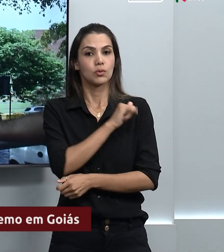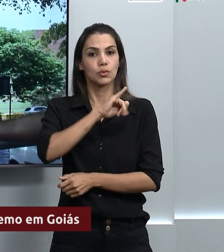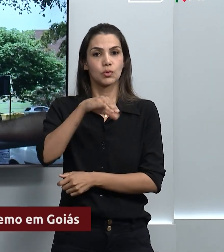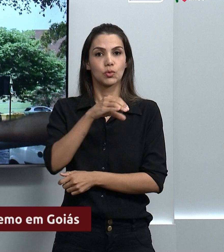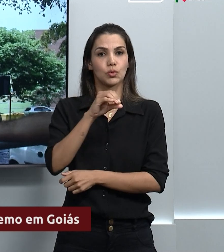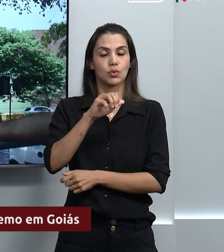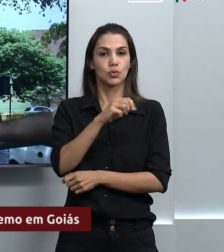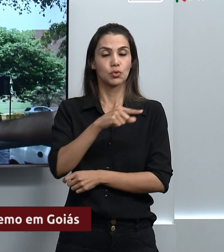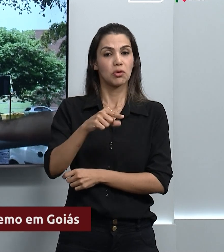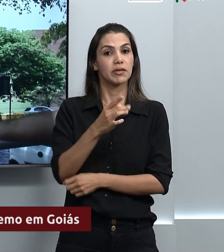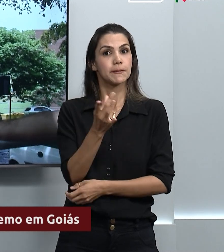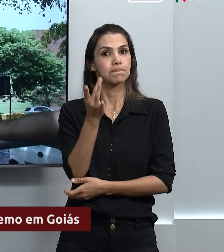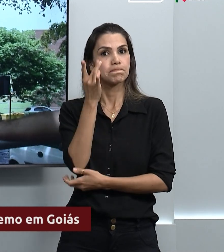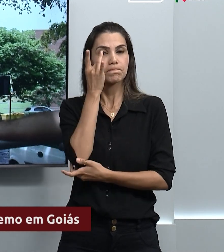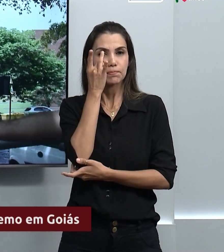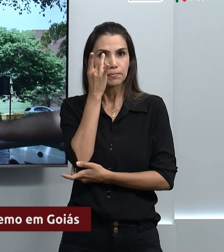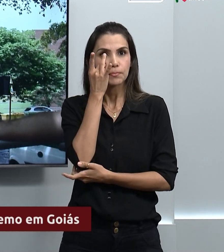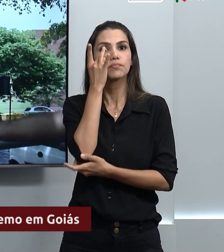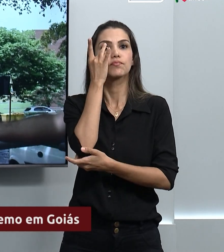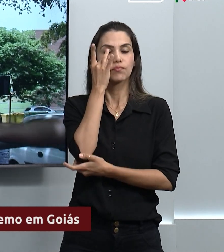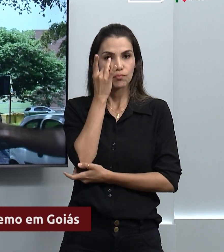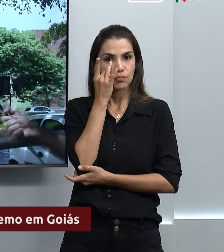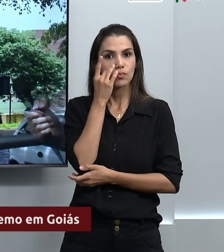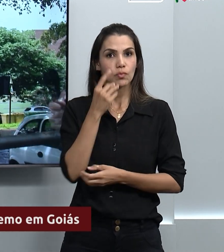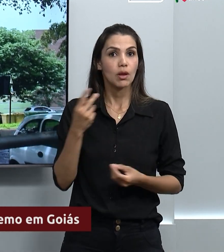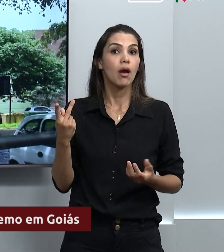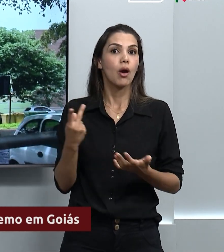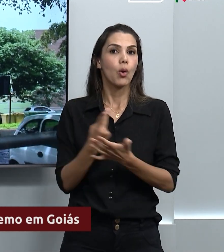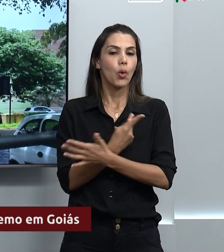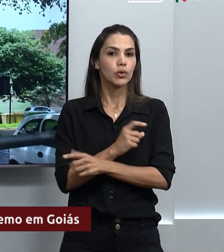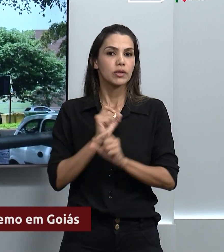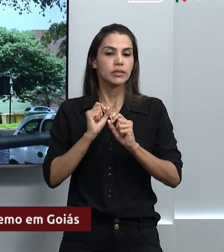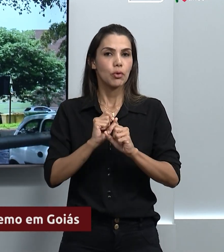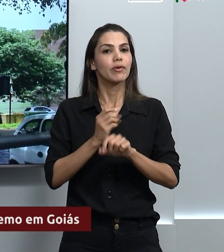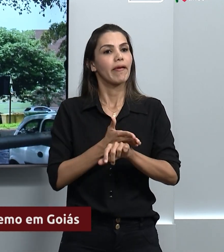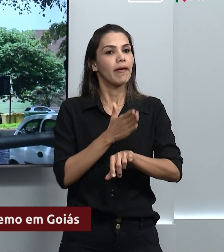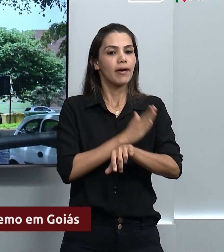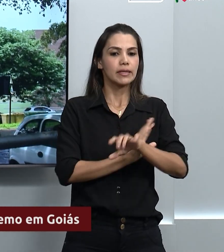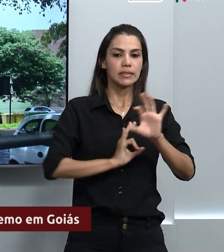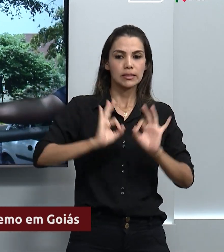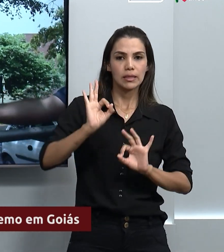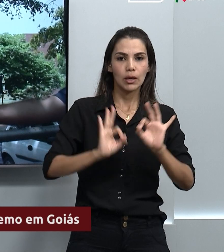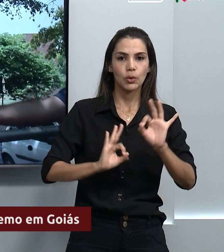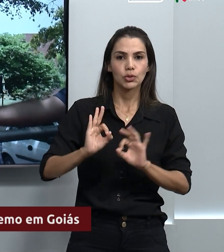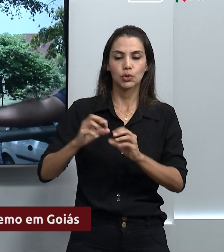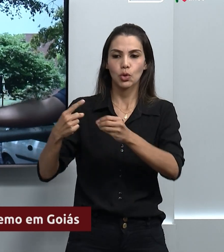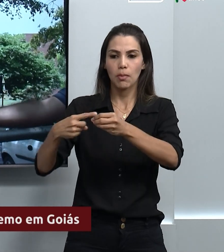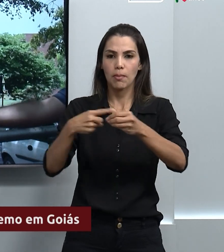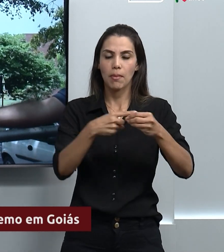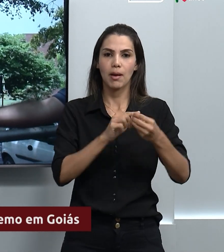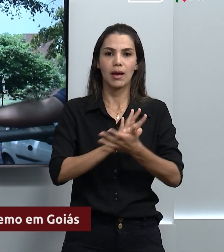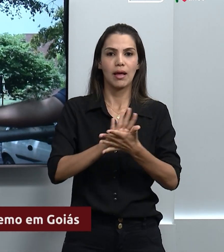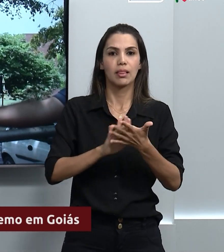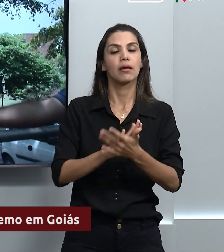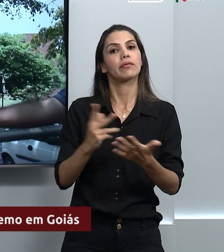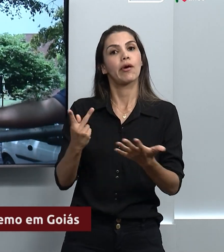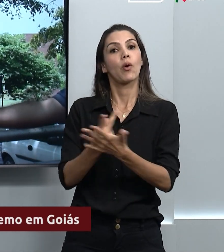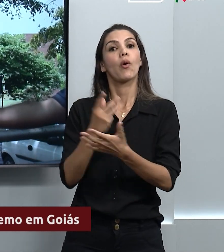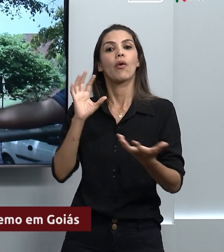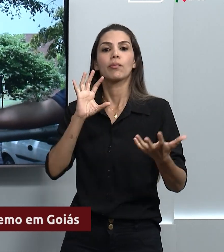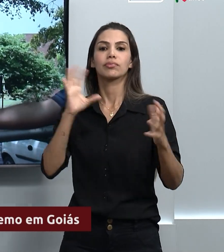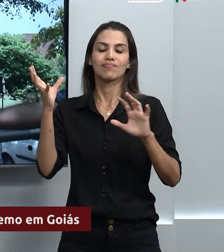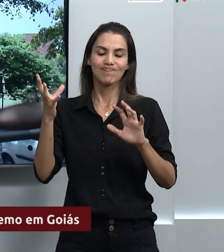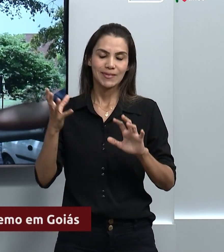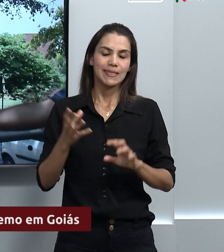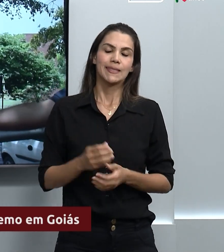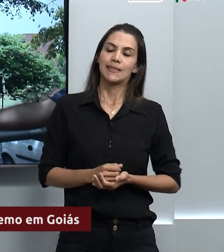foi testemunha dos efeitos da ausência de planejamento urbano para as mudanças climáticas. Foi uma situação bem desagradável, atrapalhou